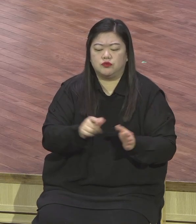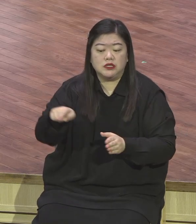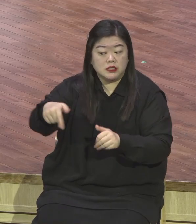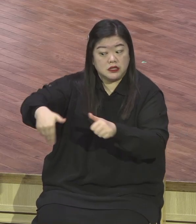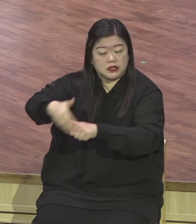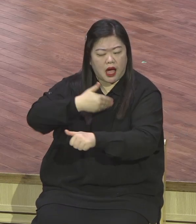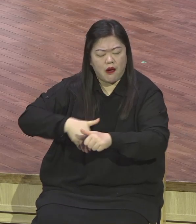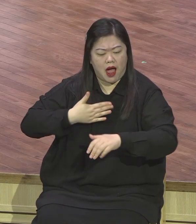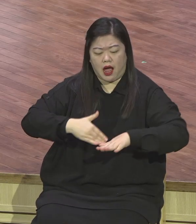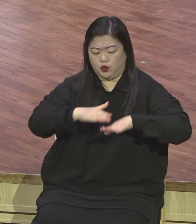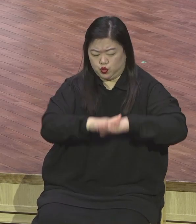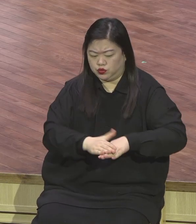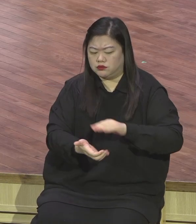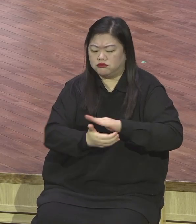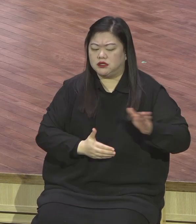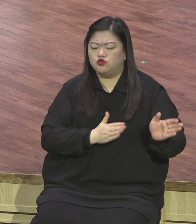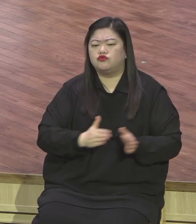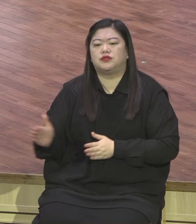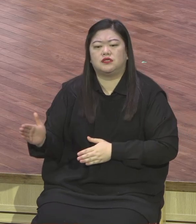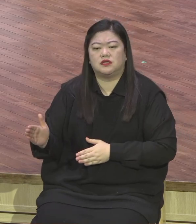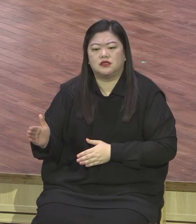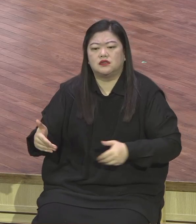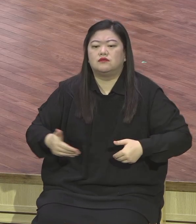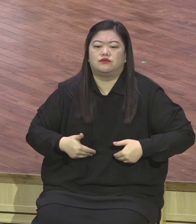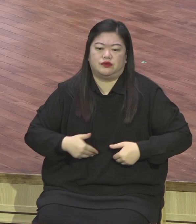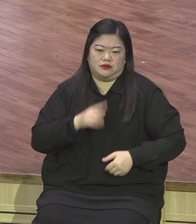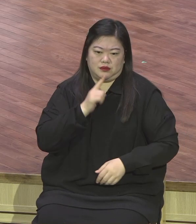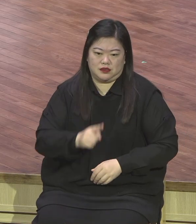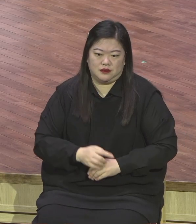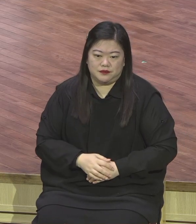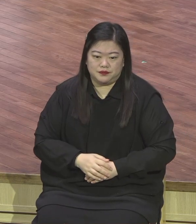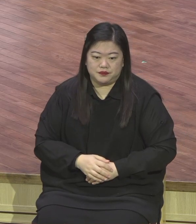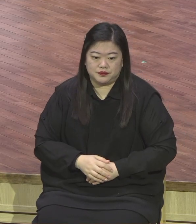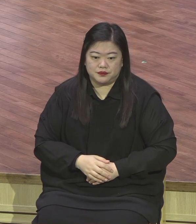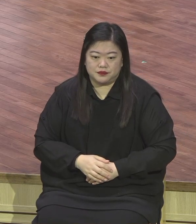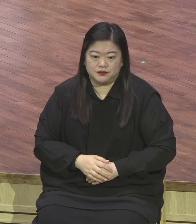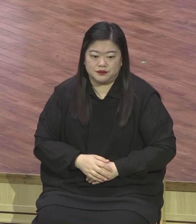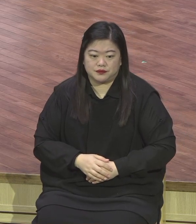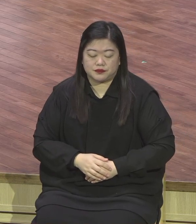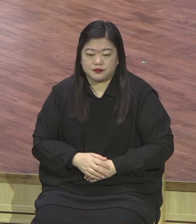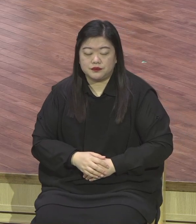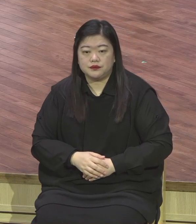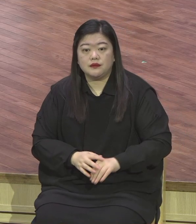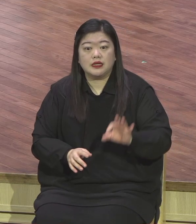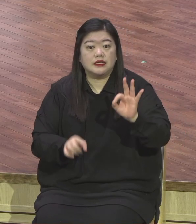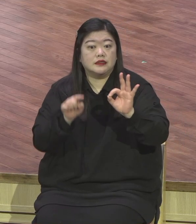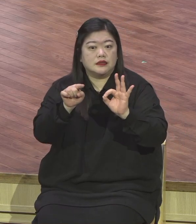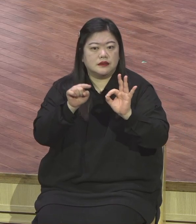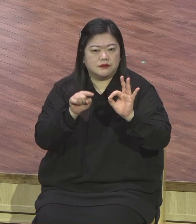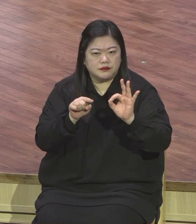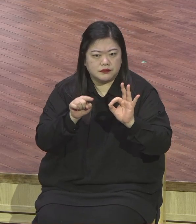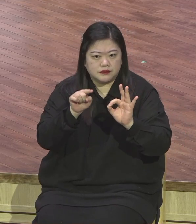특별히 이런 상황 속에서 어떤 영적 자세를 취해야 하는지 계속 말씀하고 있어요. 37절입니다.